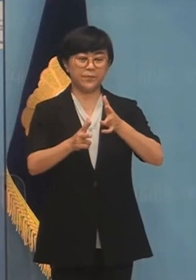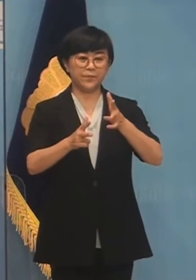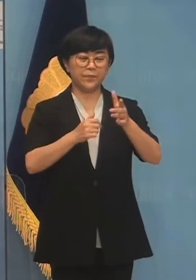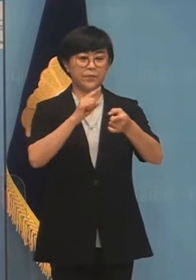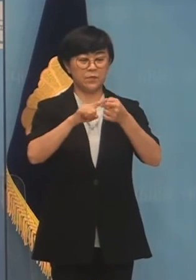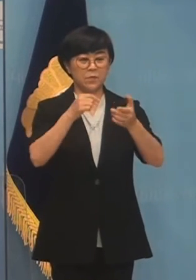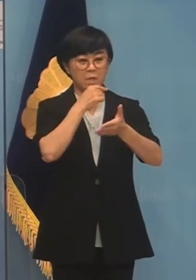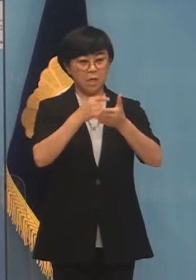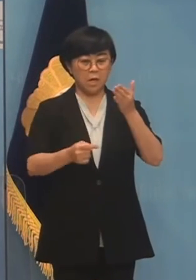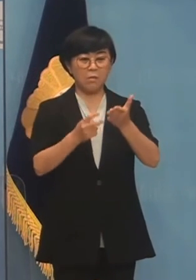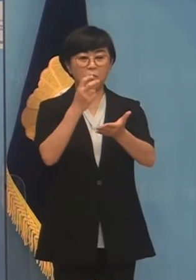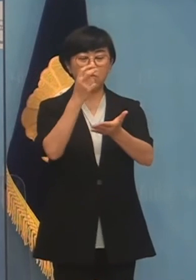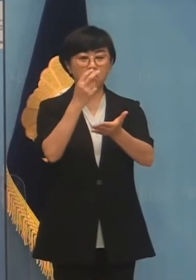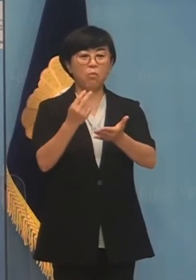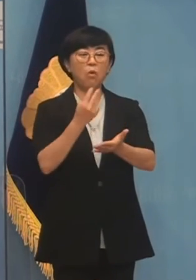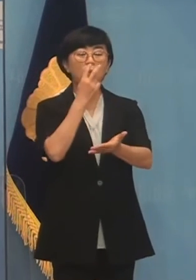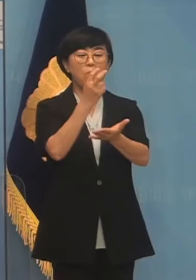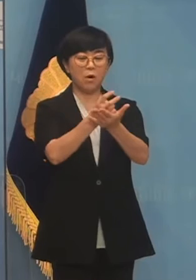산재보험법상의